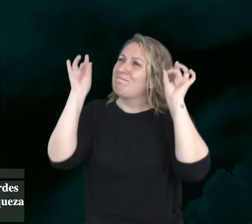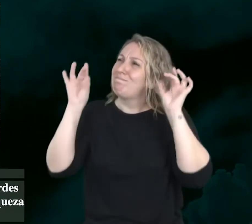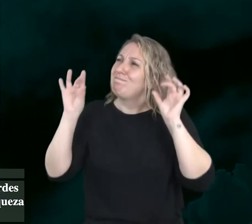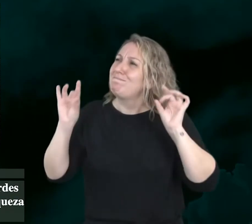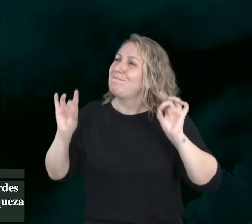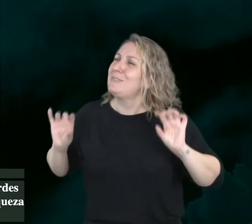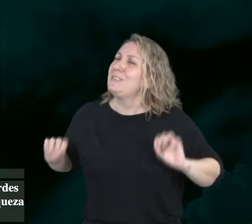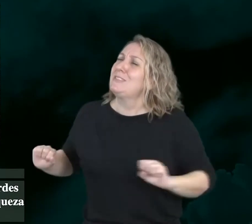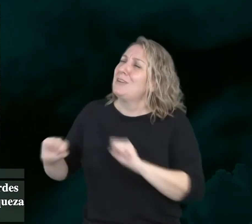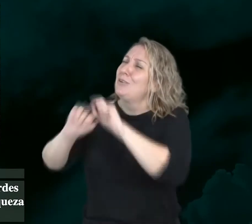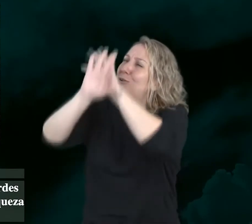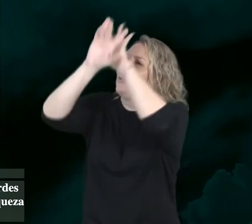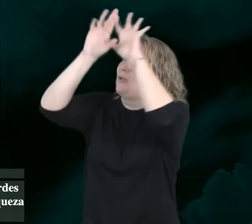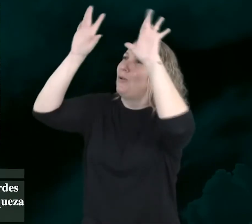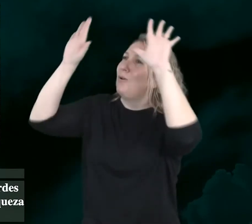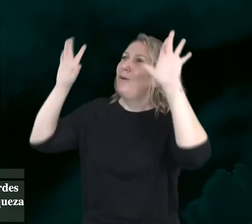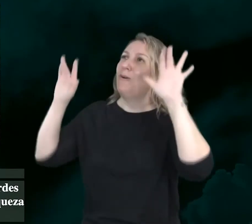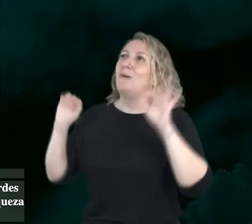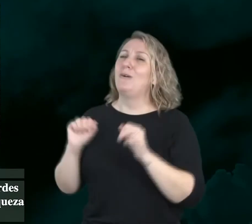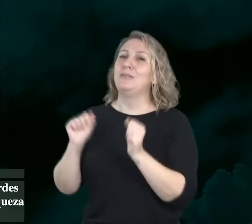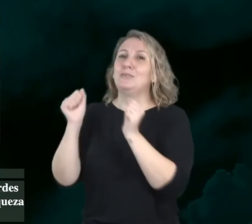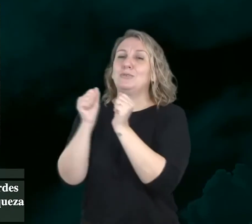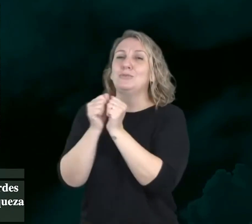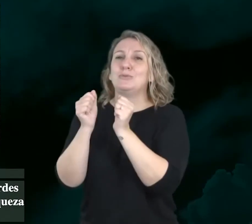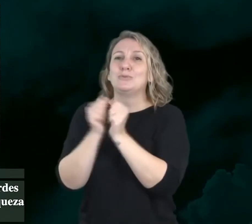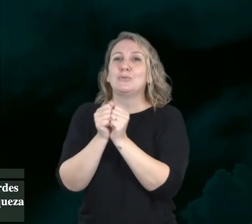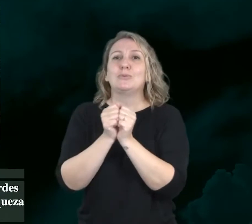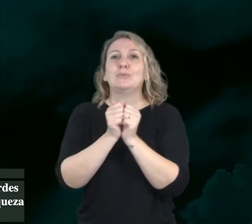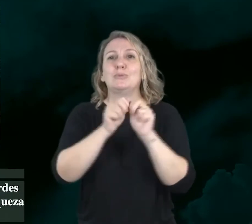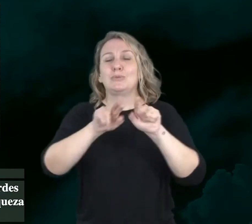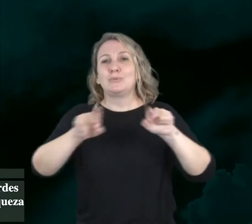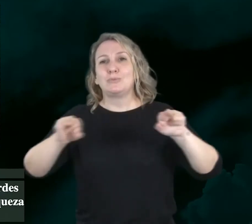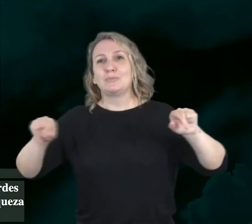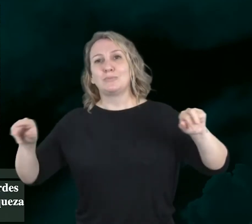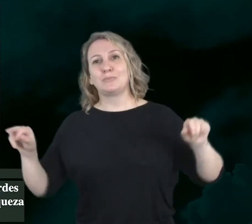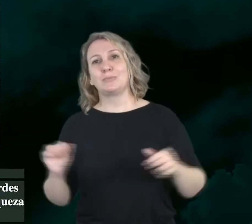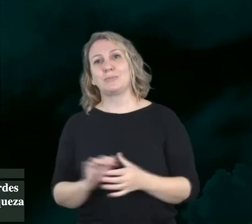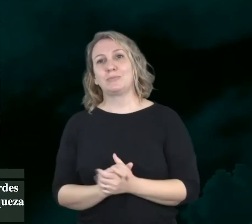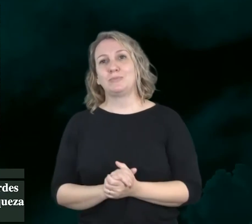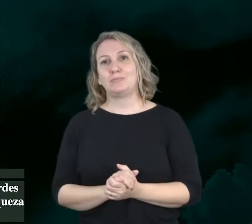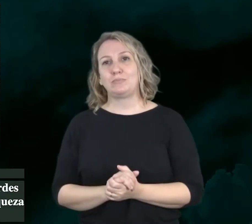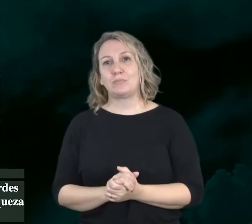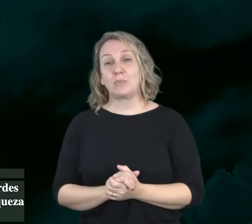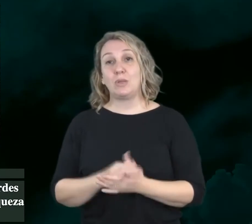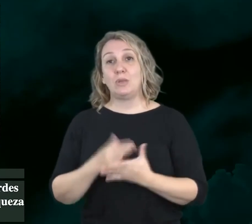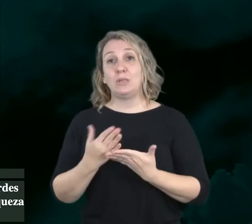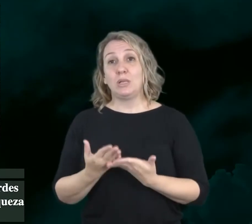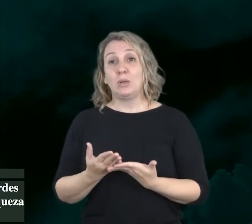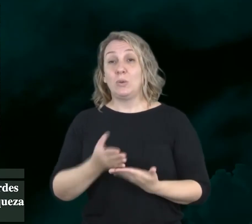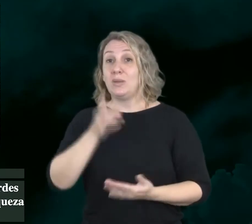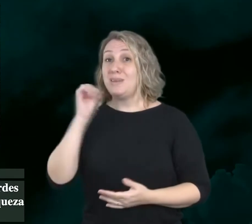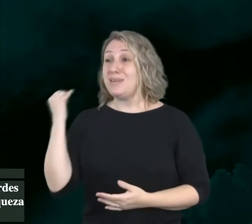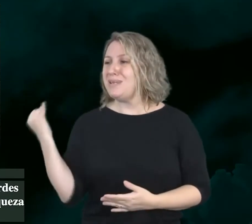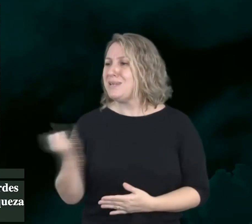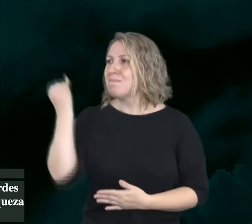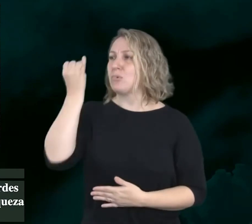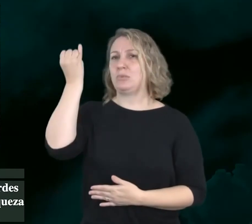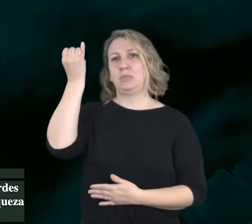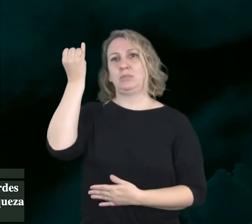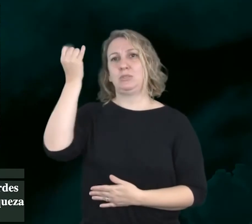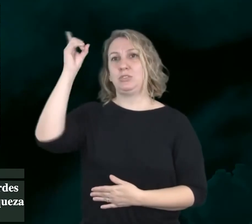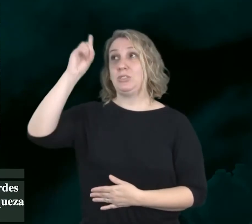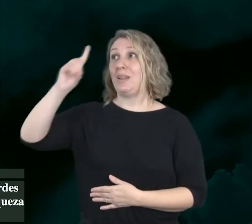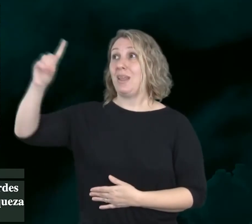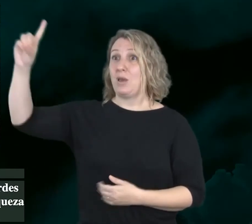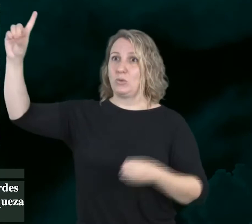santos, né? Então é importante Deus iluminar os olhos do seu coração.